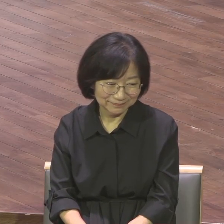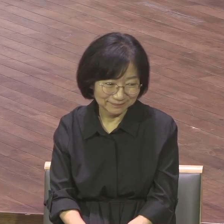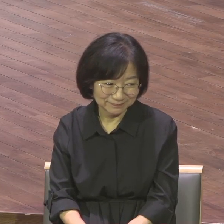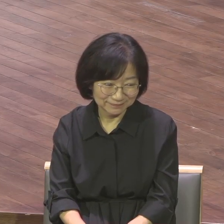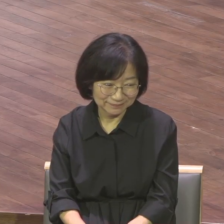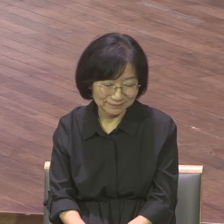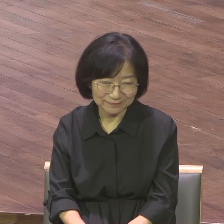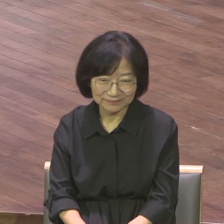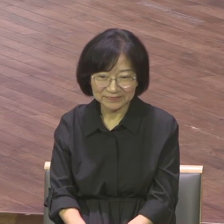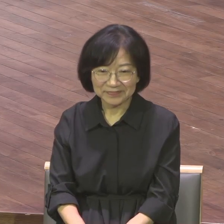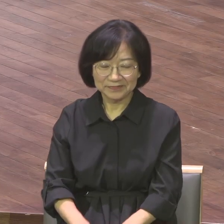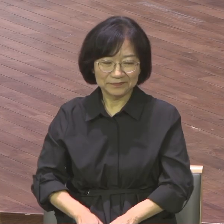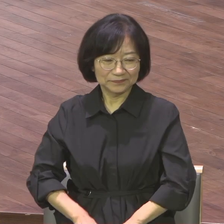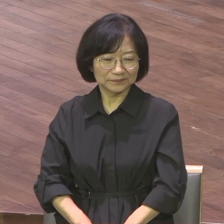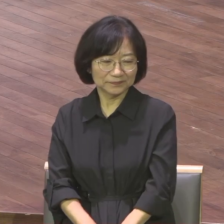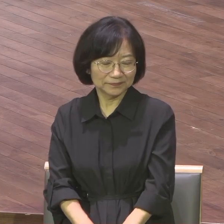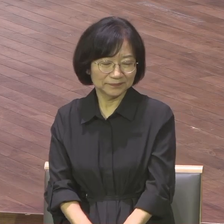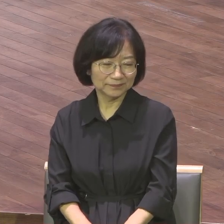복에 기워가지고